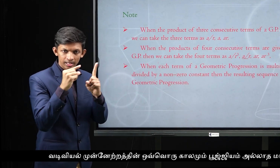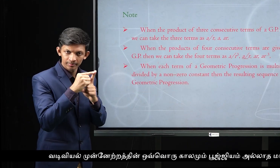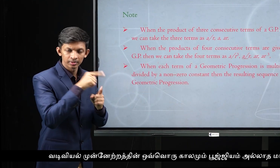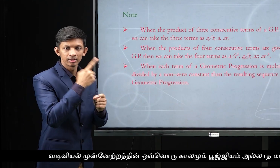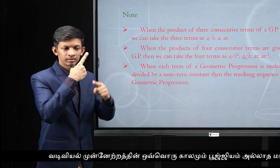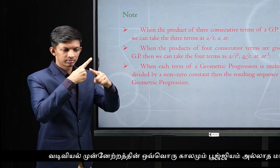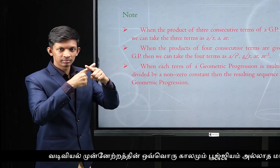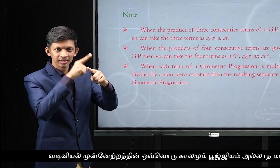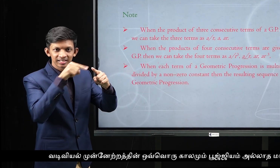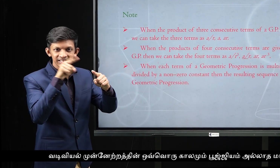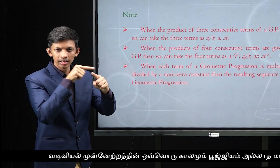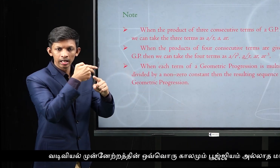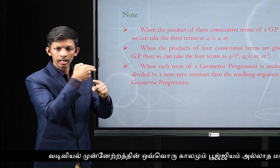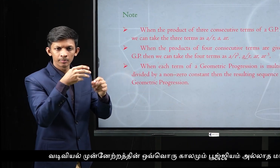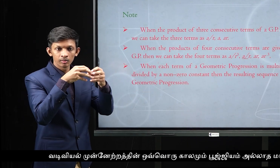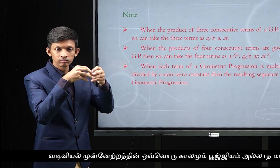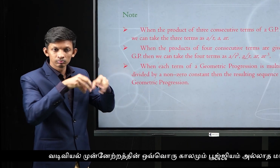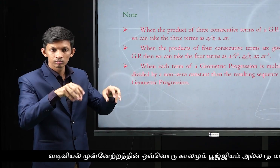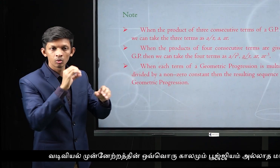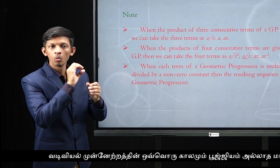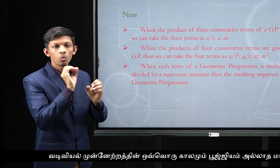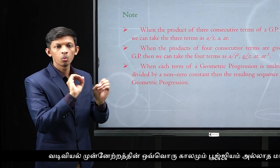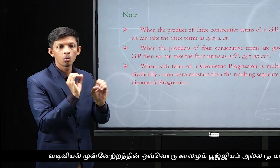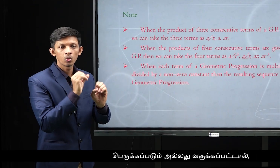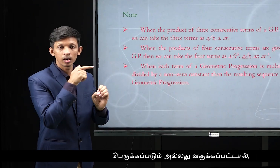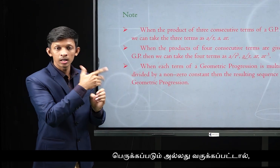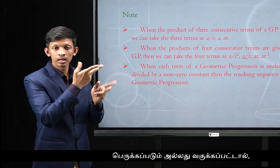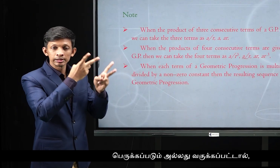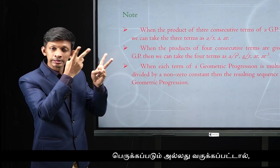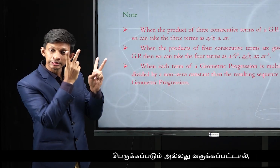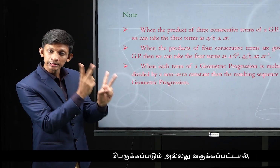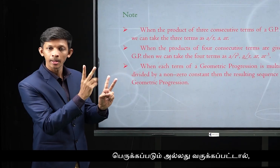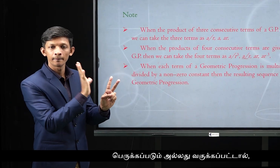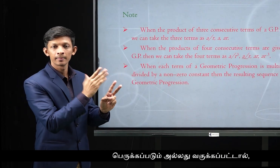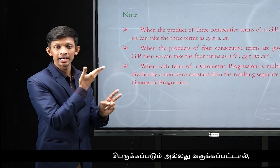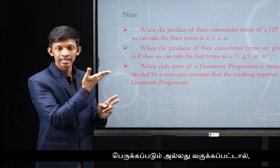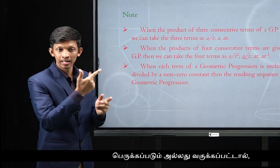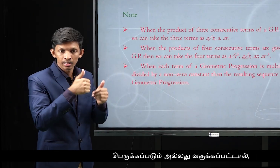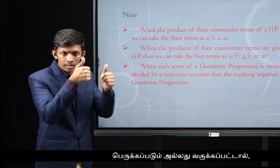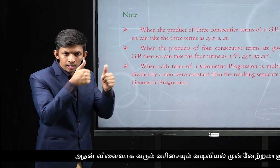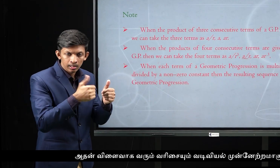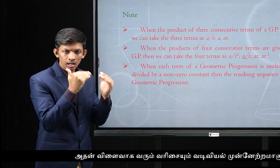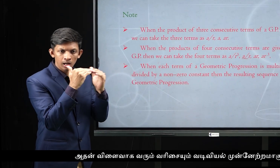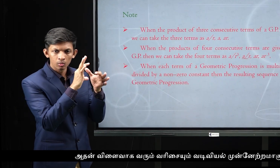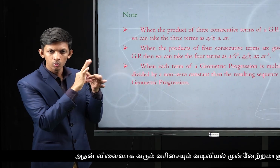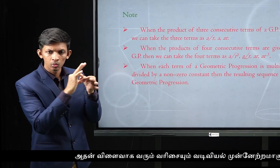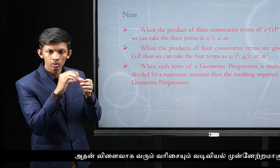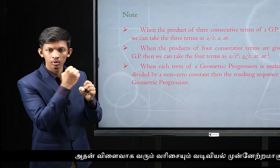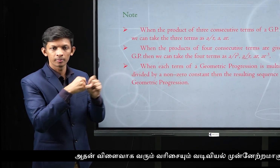ஒவ்வொரு காலமும் 0 அல்லாத மாறிலியால் பெருக்கப்படும் அல்லது வகுக்கப்படலாம். அதனால் விளைவாக